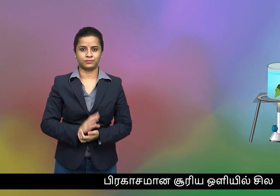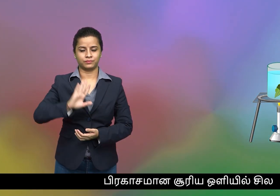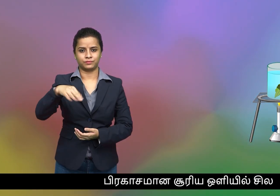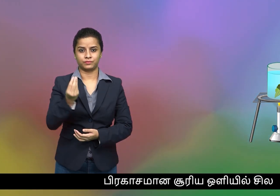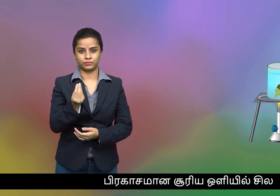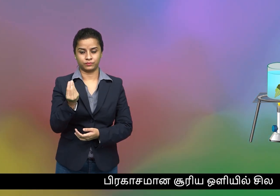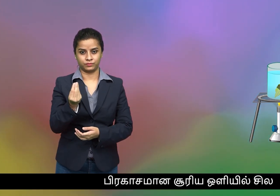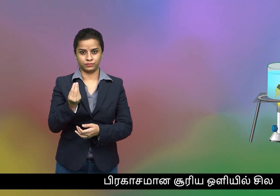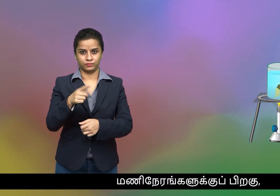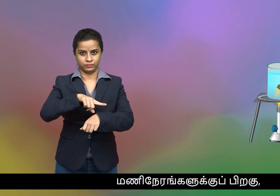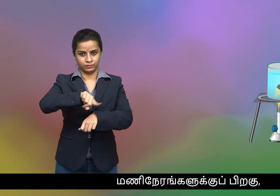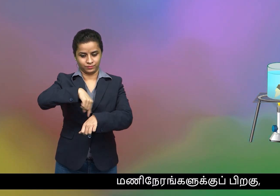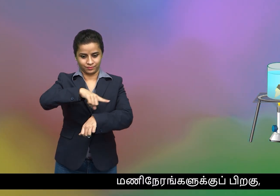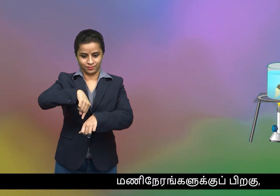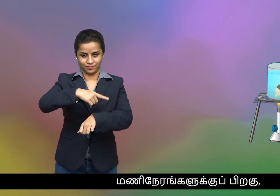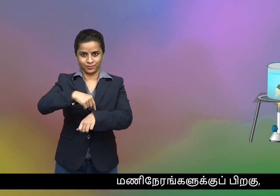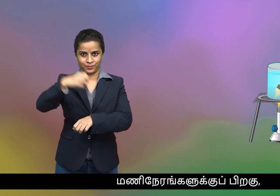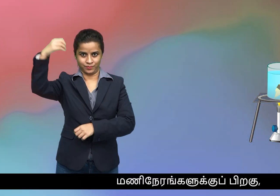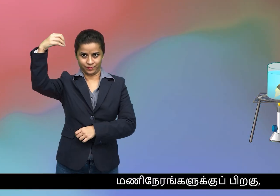பிரகாசமான சூரிய ஒளியில் சில மணி நேரங்களுக்குப் பிறகு